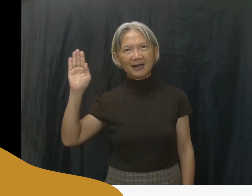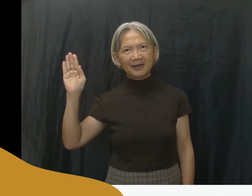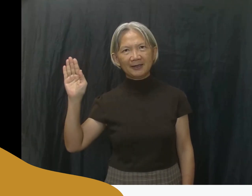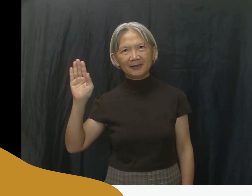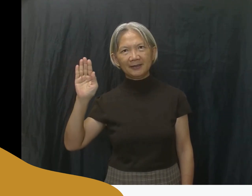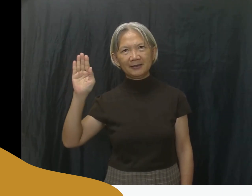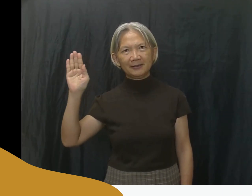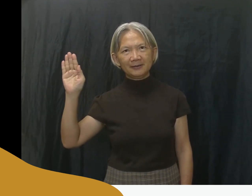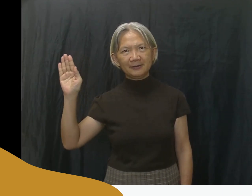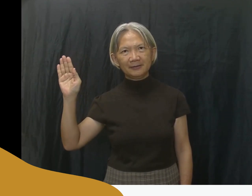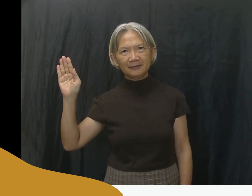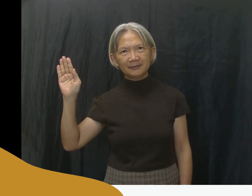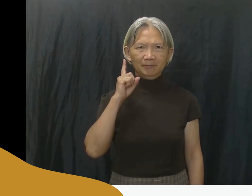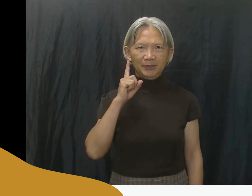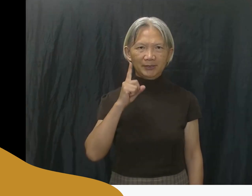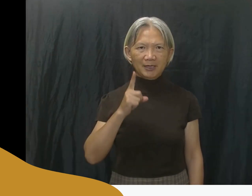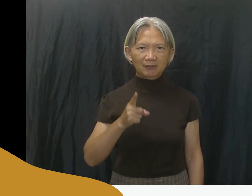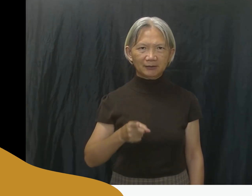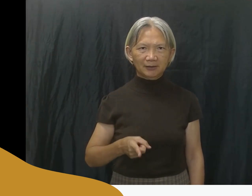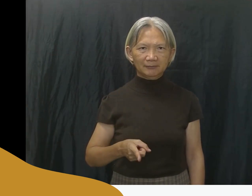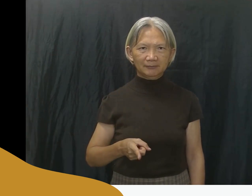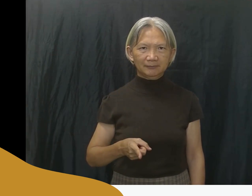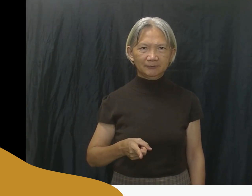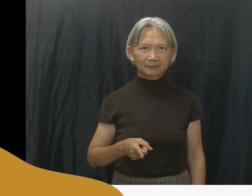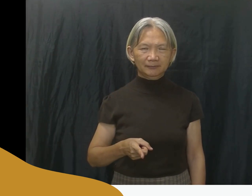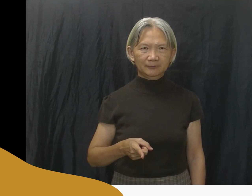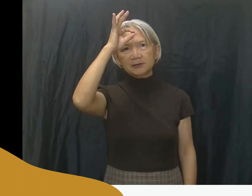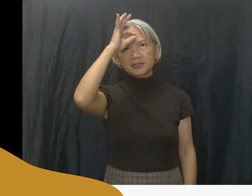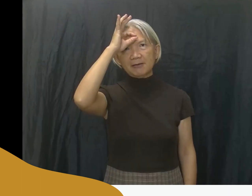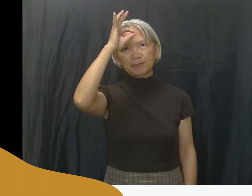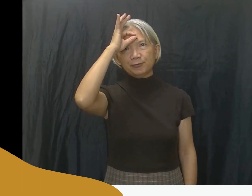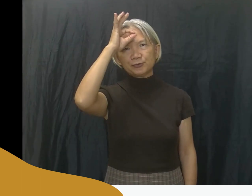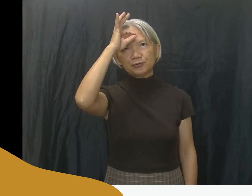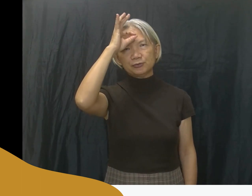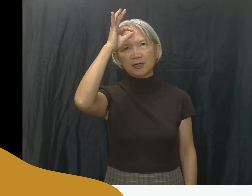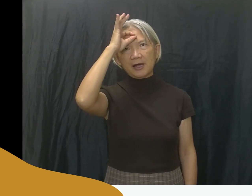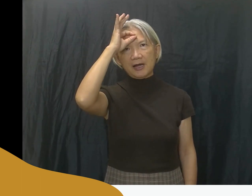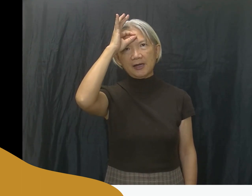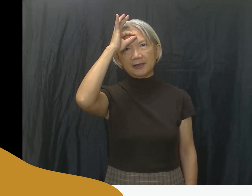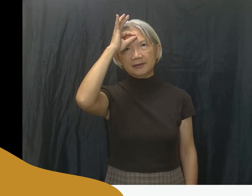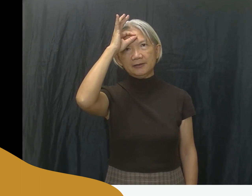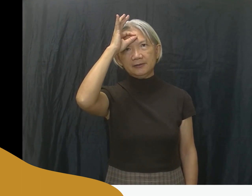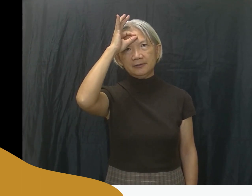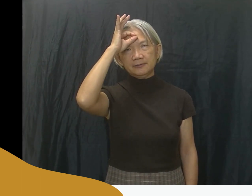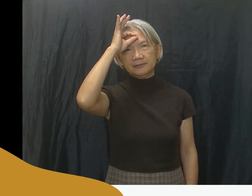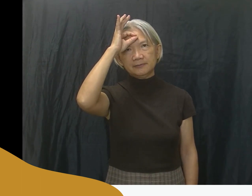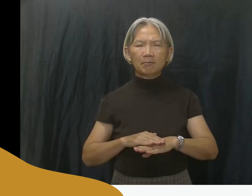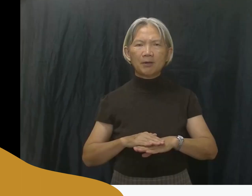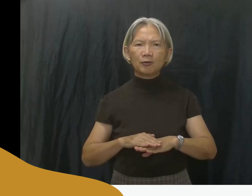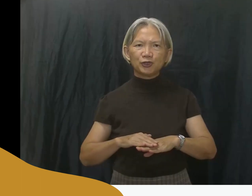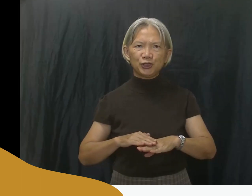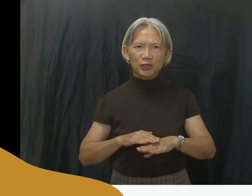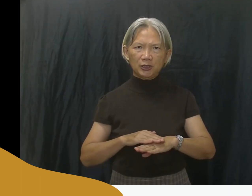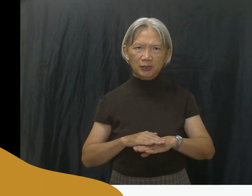嗨，必要的，想不出来，抱歉，